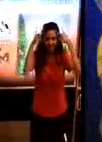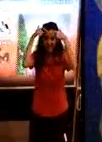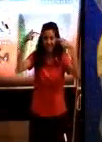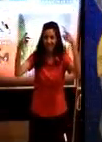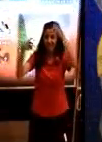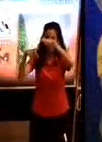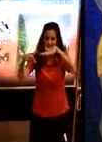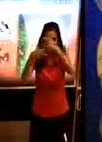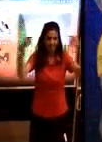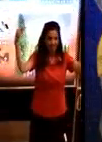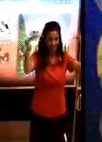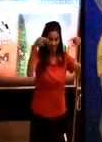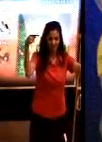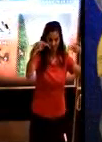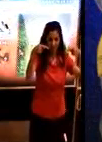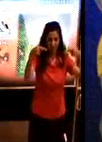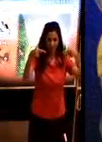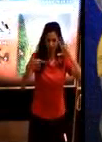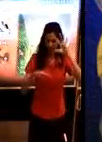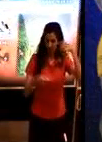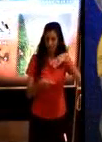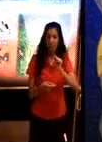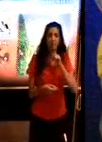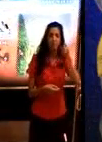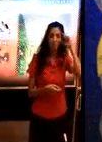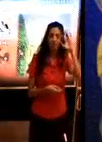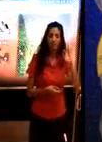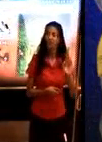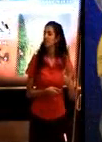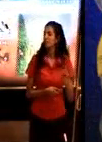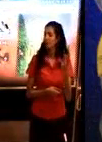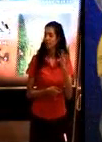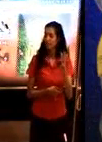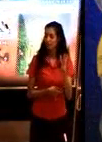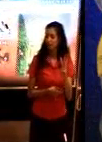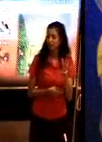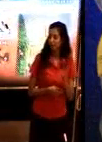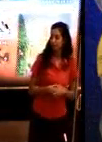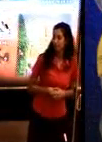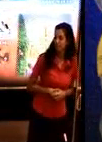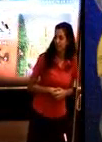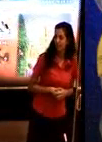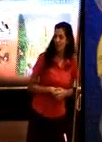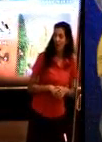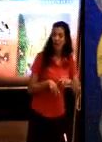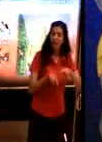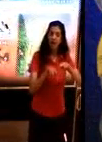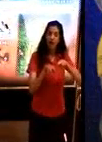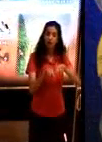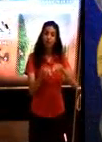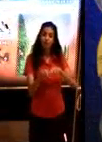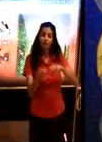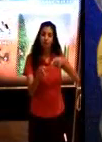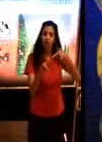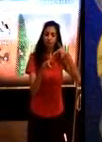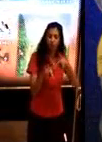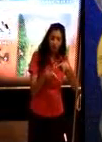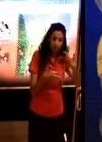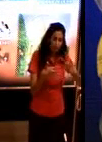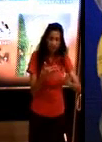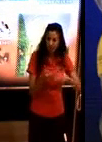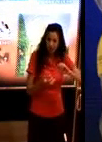San Mateo 24, verdad? Los hombres fabrican armas terribles para sembrar la muerte por doquier.